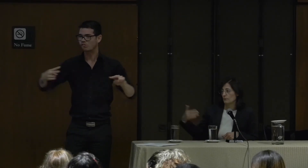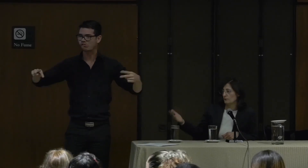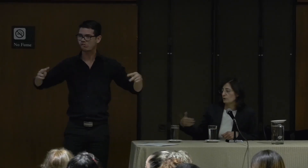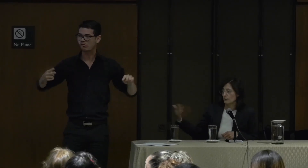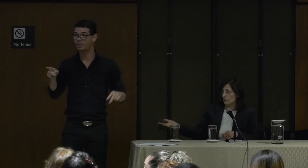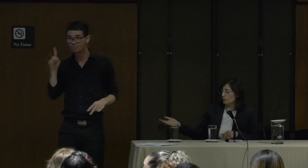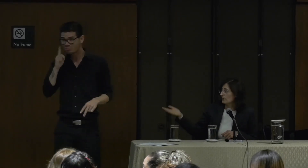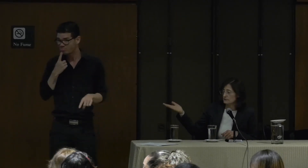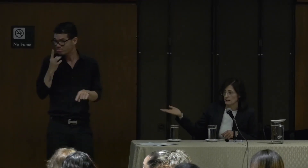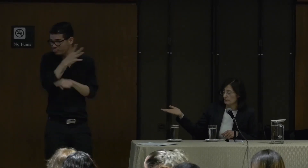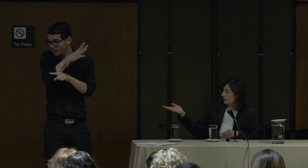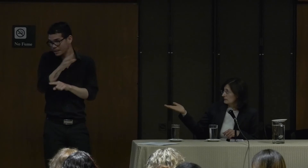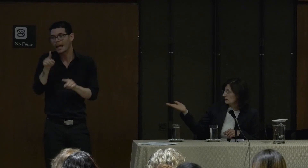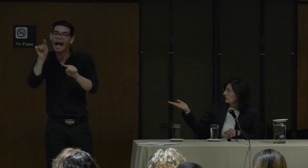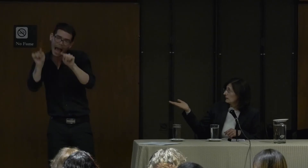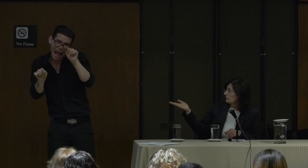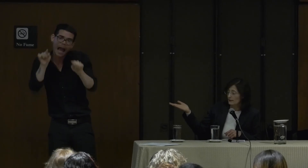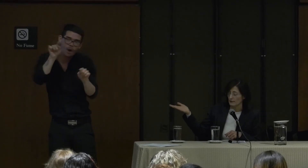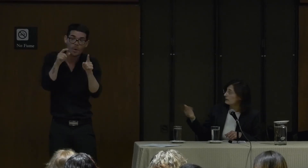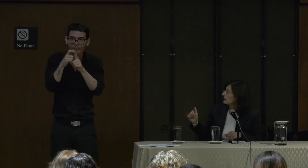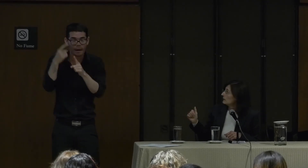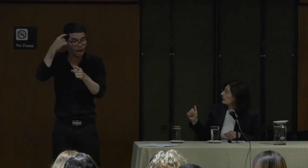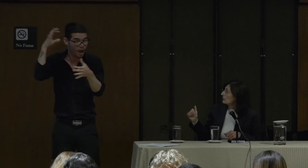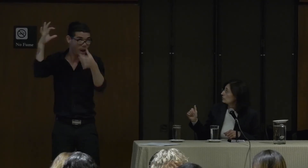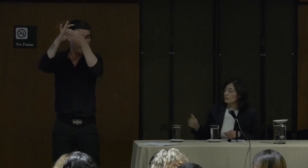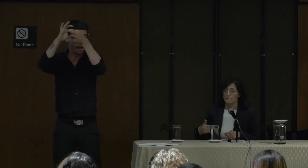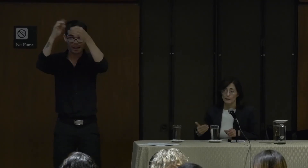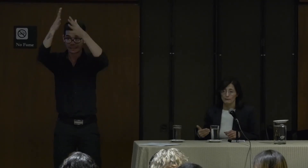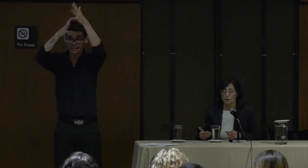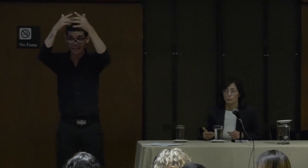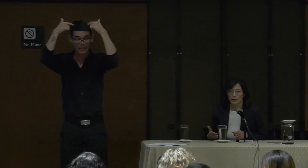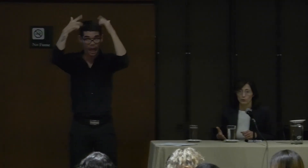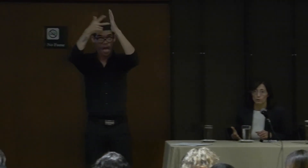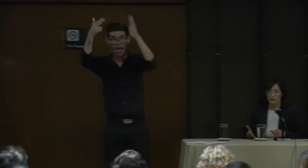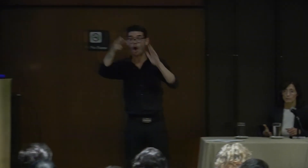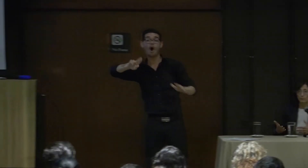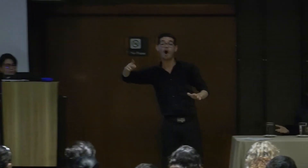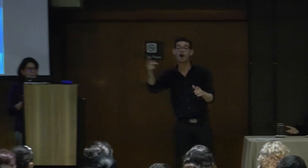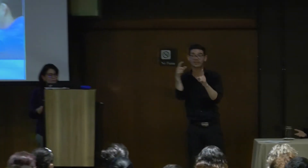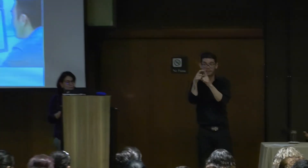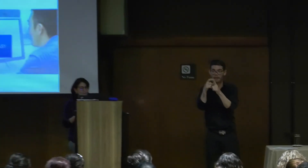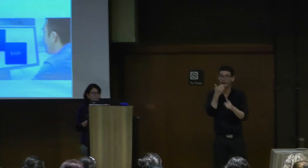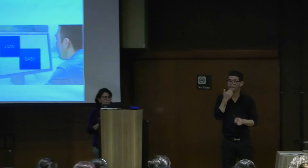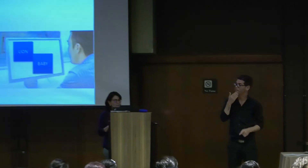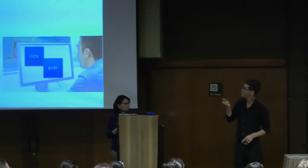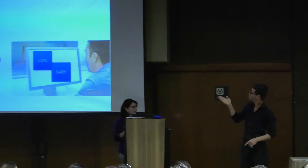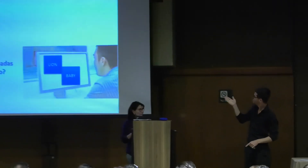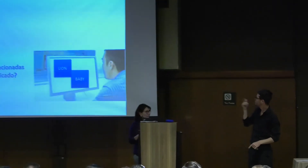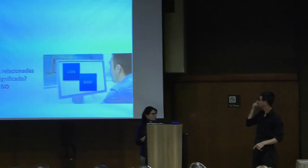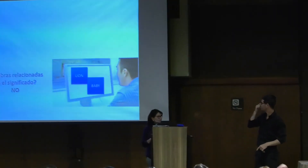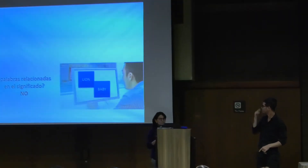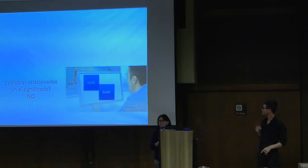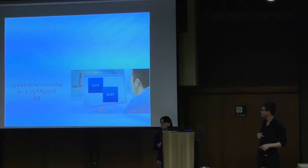palabras. Entonces, por ejemplo, para el siguiente par, cuando veían palabras como león y bebé,